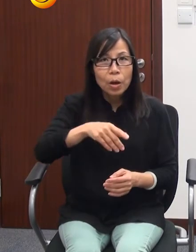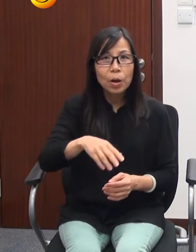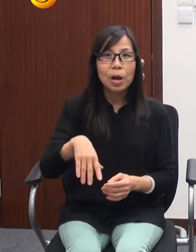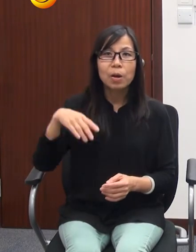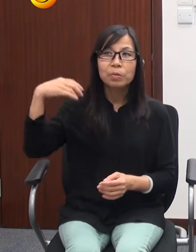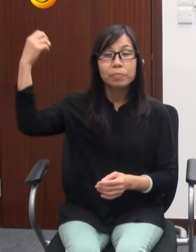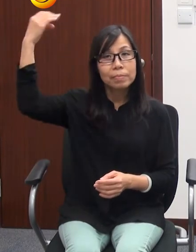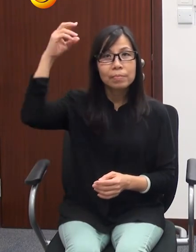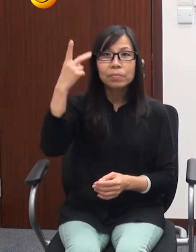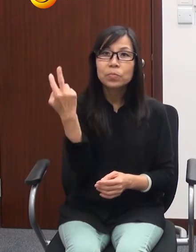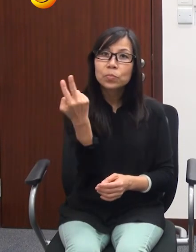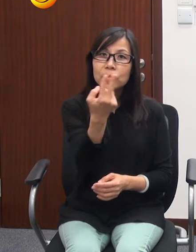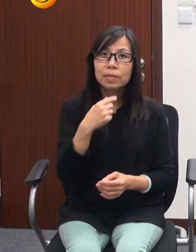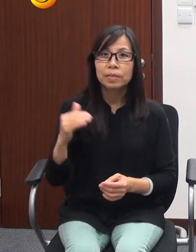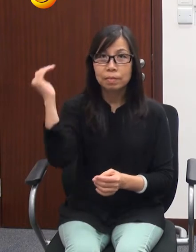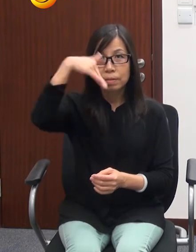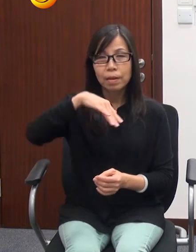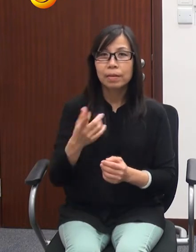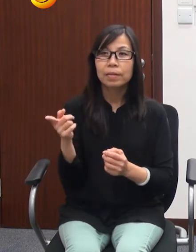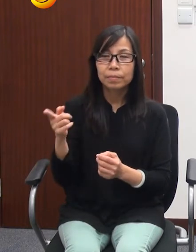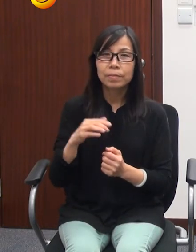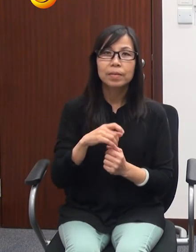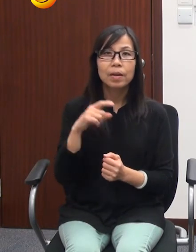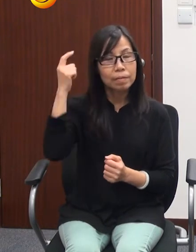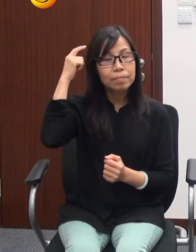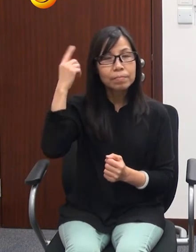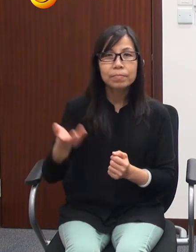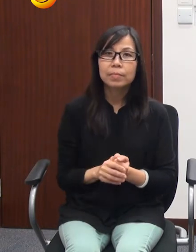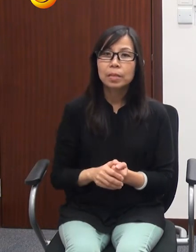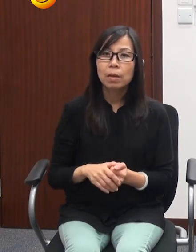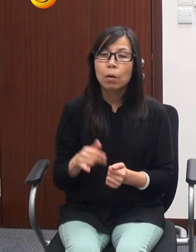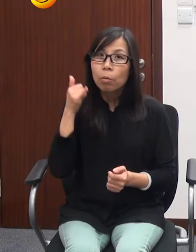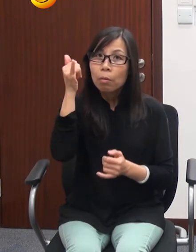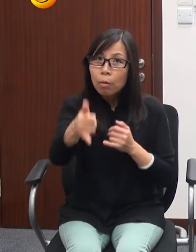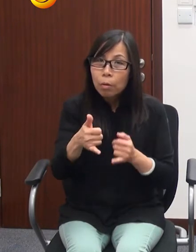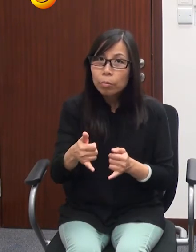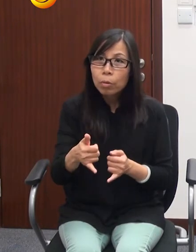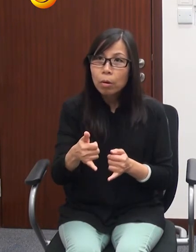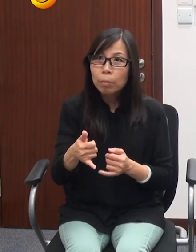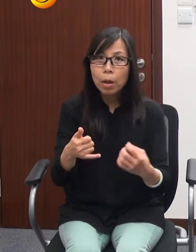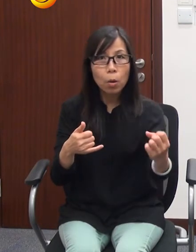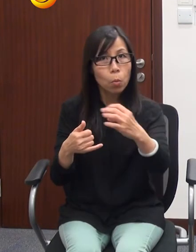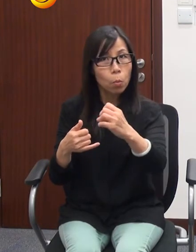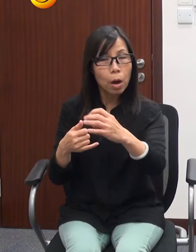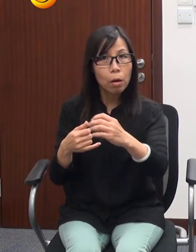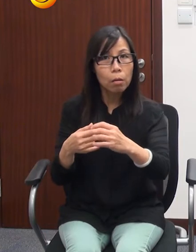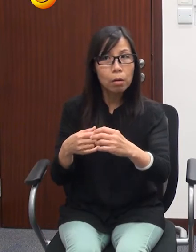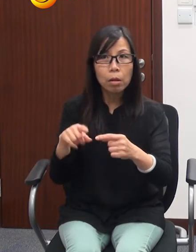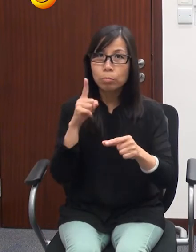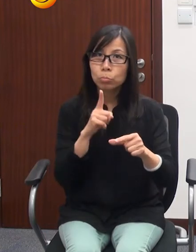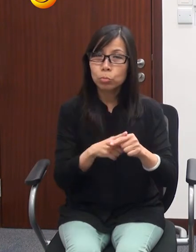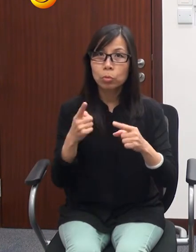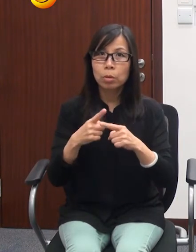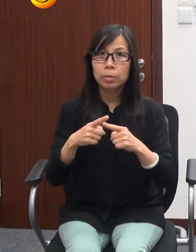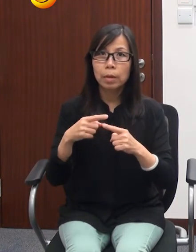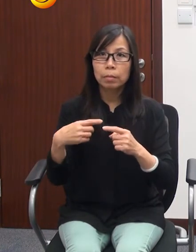就嗱，佢又有份。咁去到咧，佢就話佢唔係中國人，就猛咁鬧我，鬧